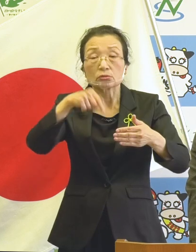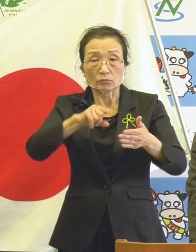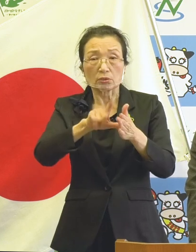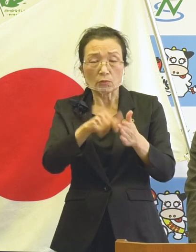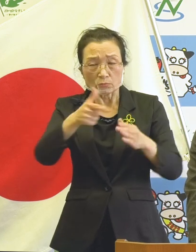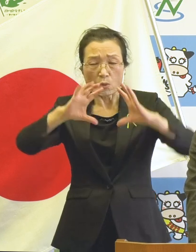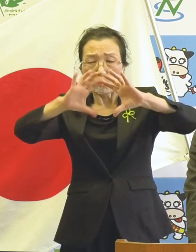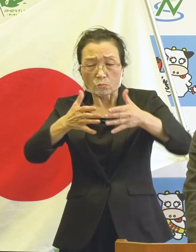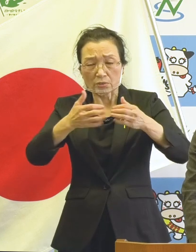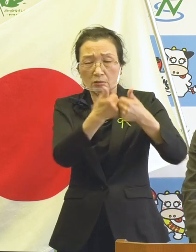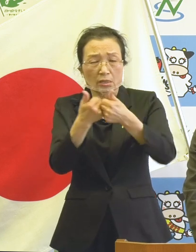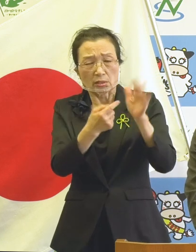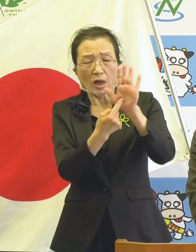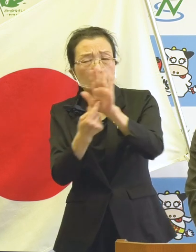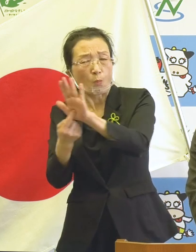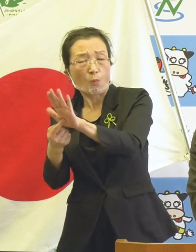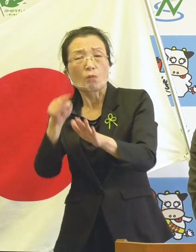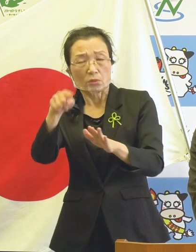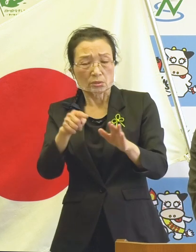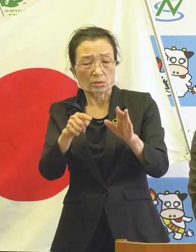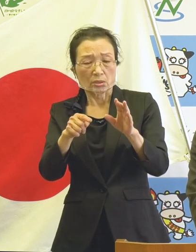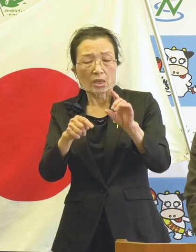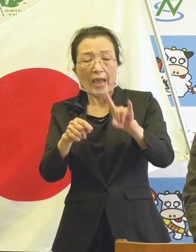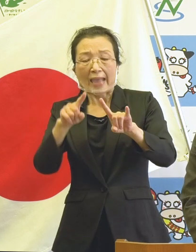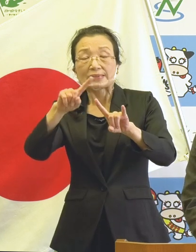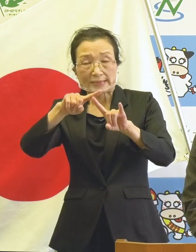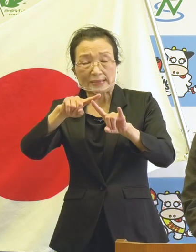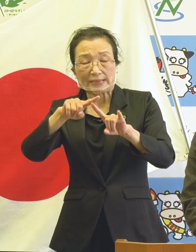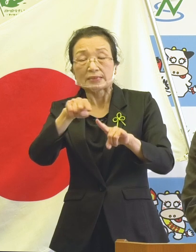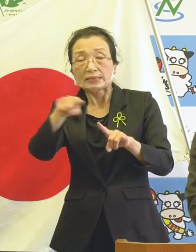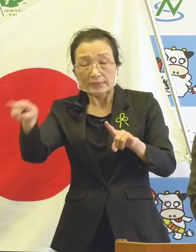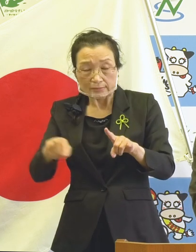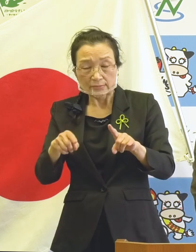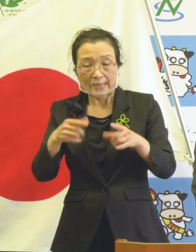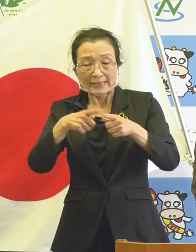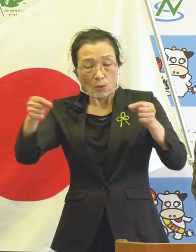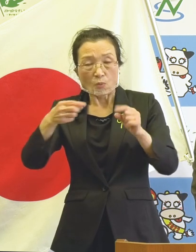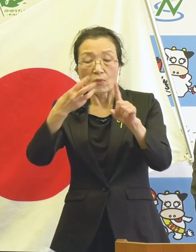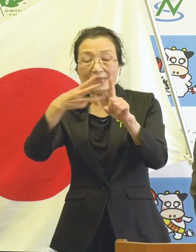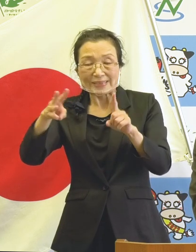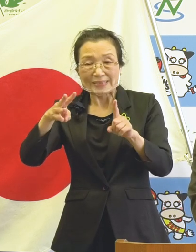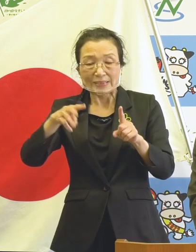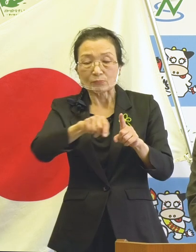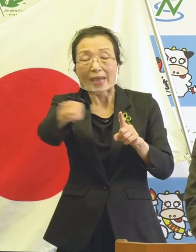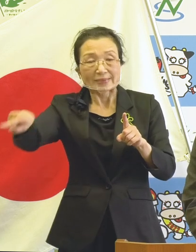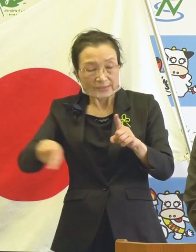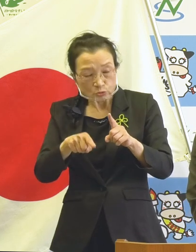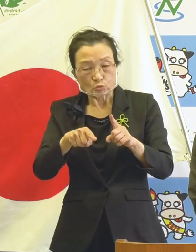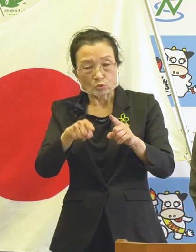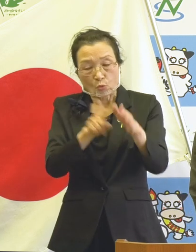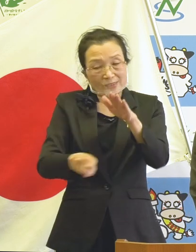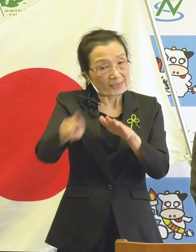際会議で発表しておられます。 IT ベンチャーを得てですね、日本ディープランニング協会理事などを務めておられ